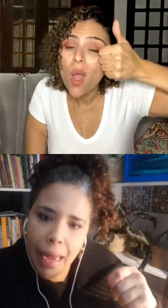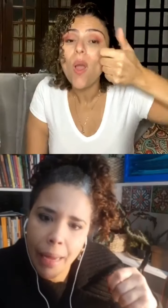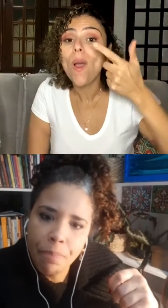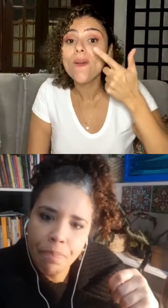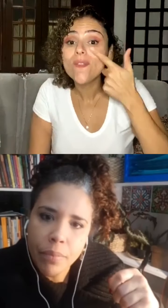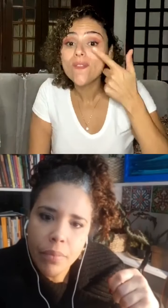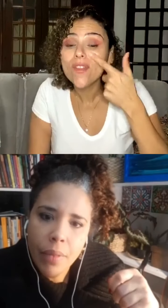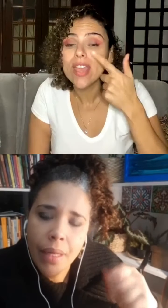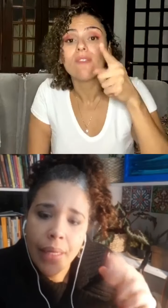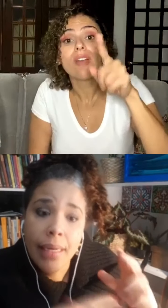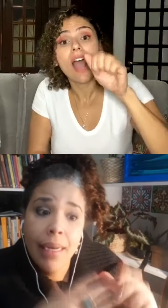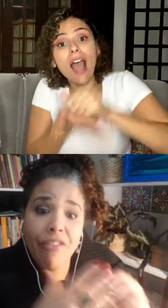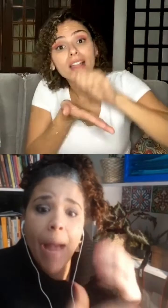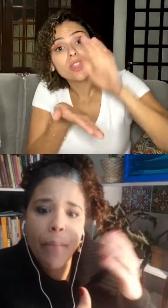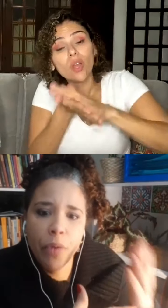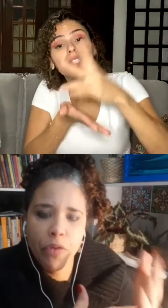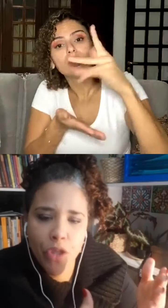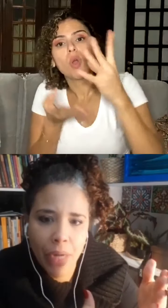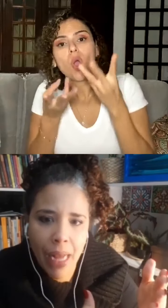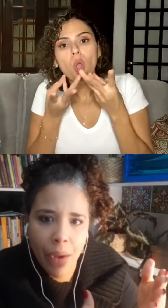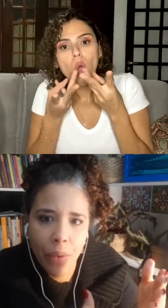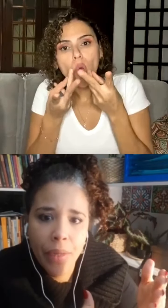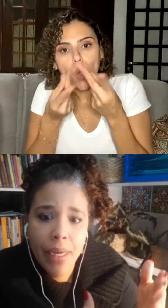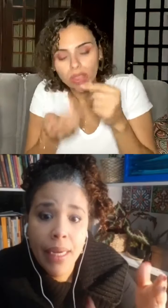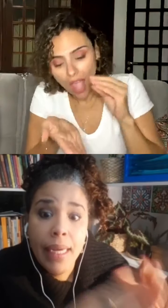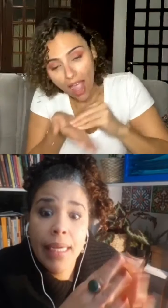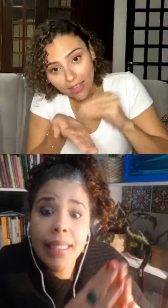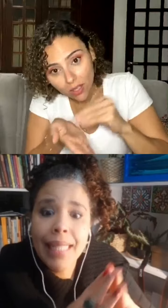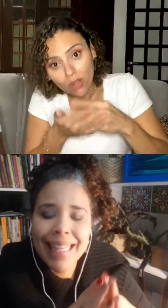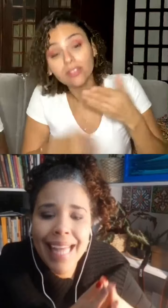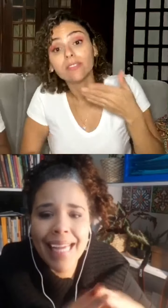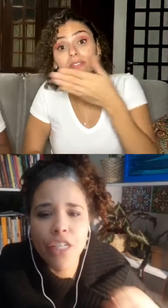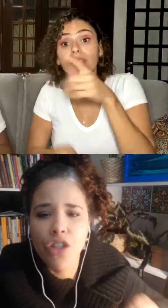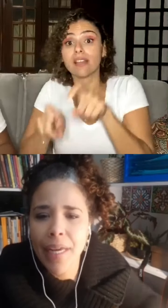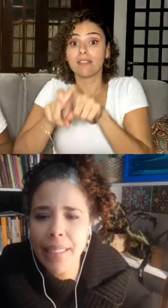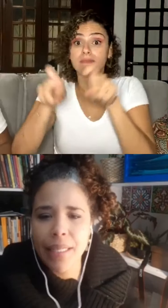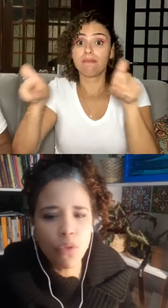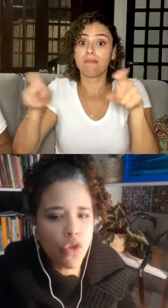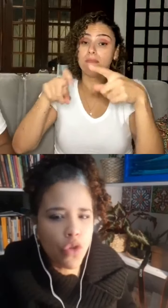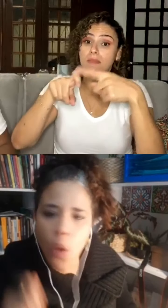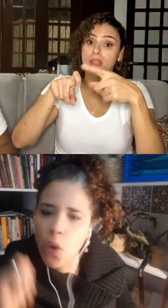anotar, levar para um profissional e entender que às vezes eu não sou